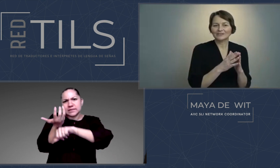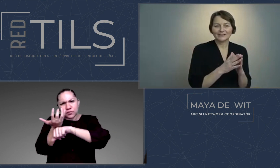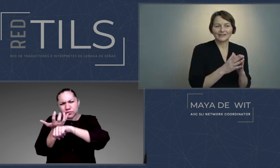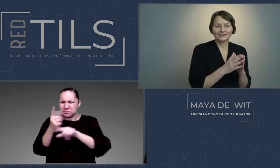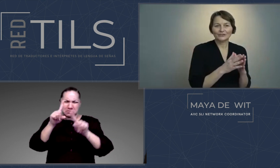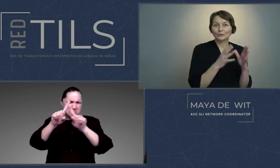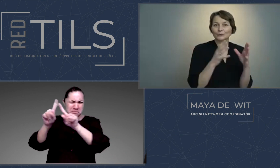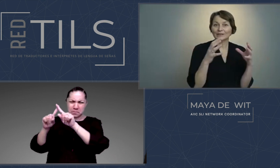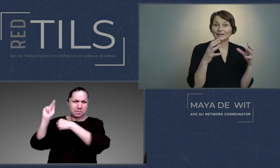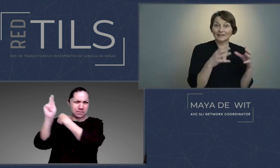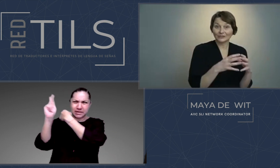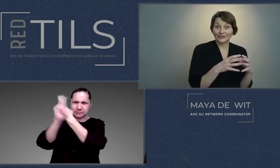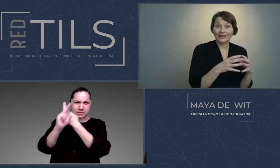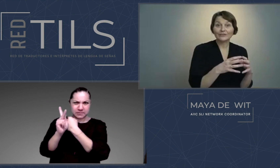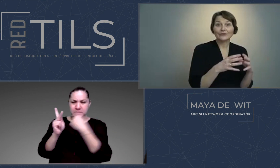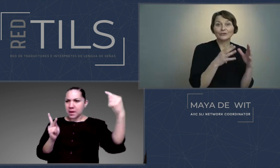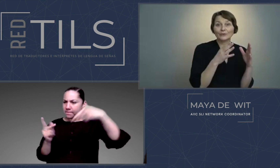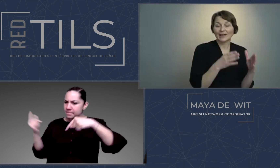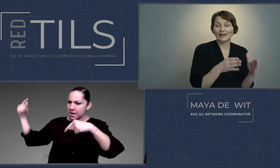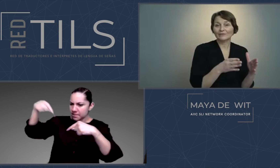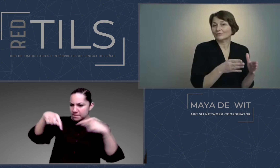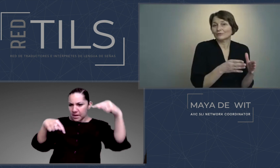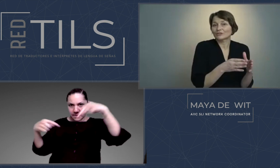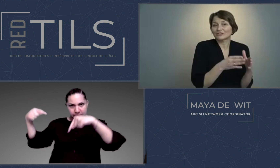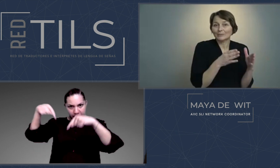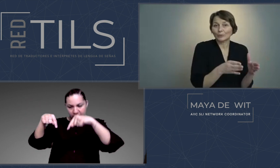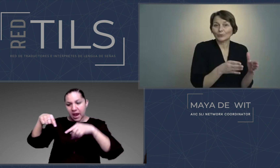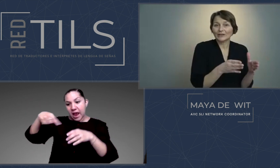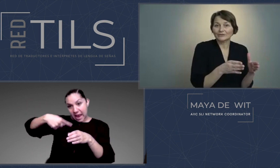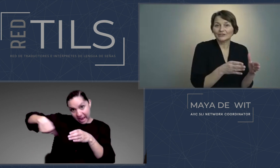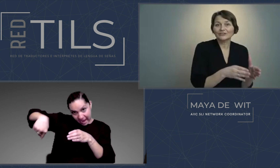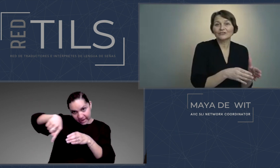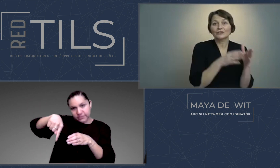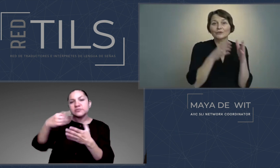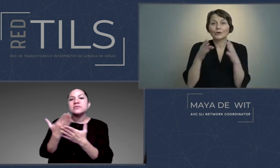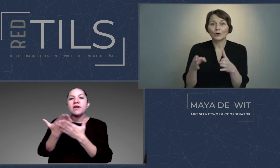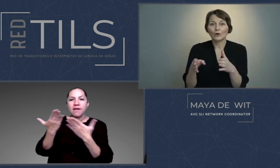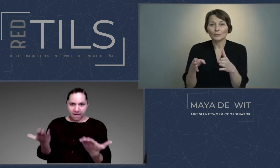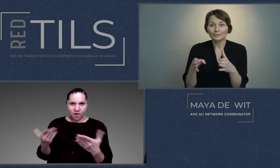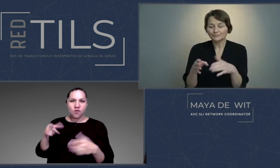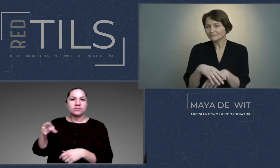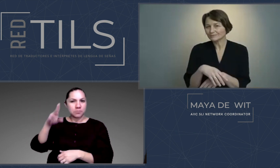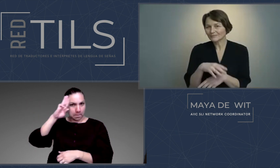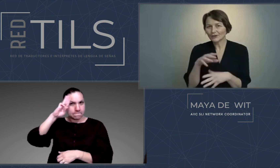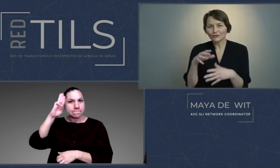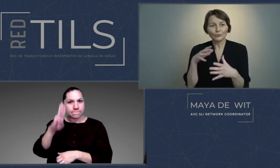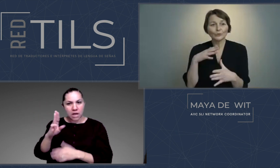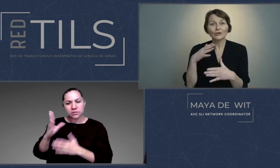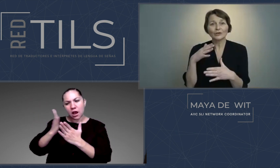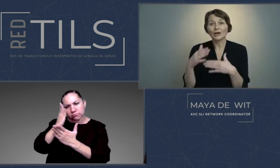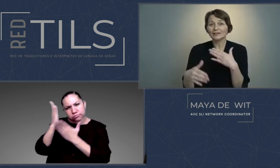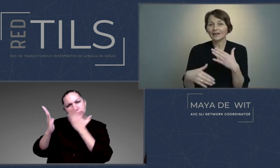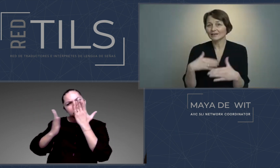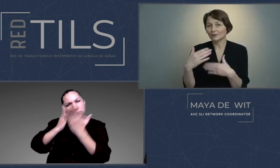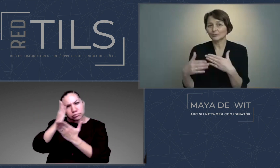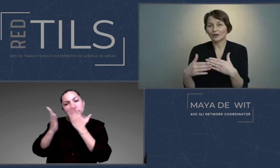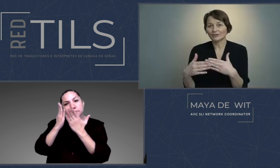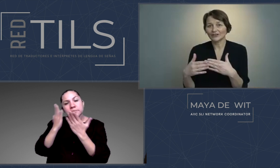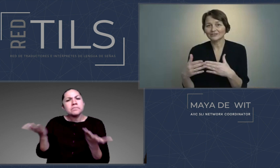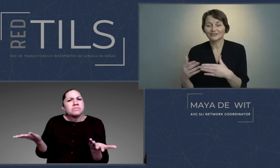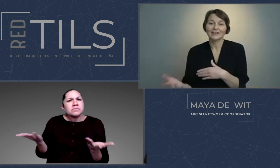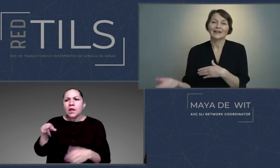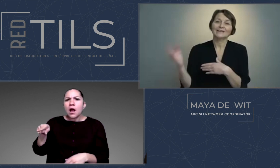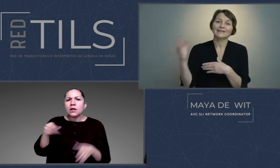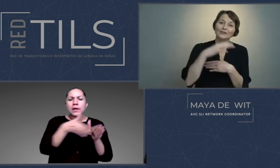reúnen y lo que ocurre con esta maestría, el EUMASLI, es que tienes una semana de aprendizaje, te vas a